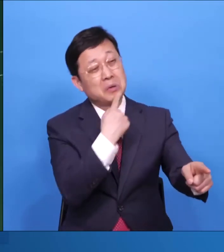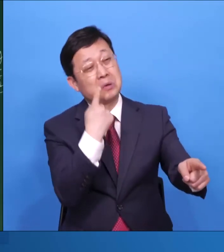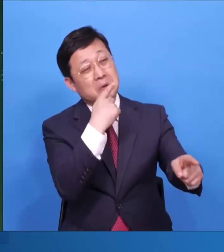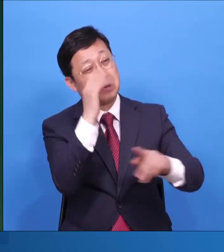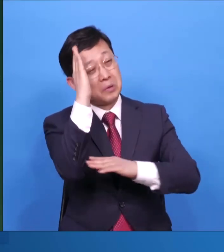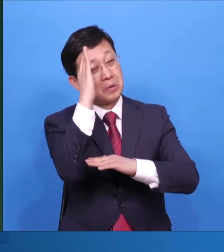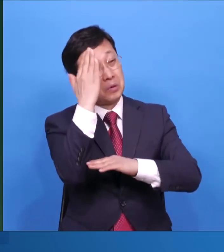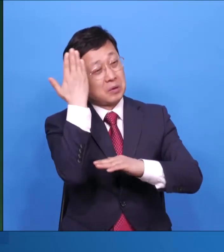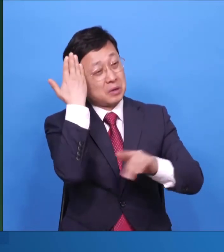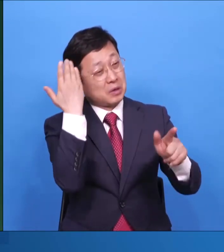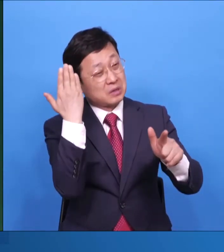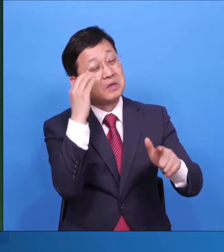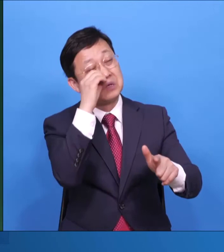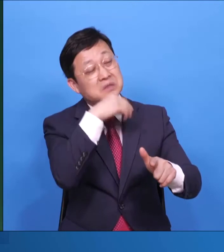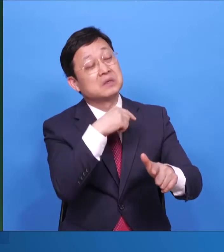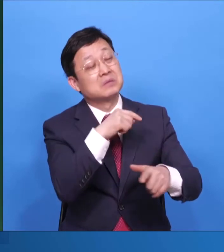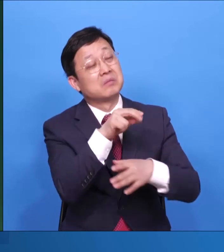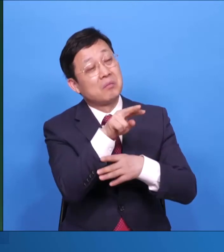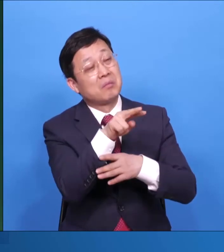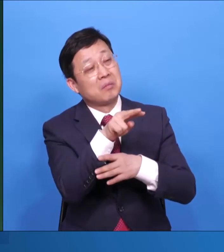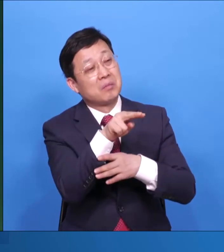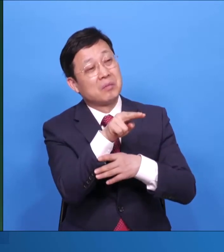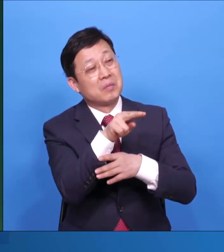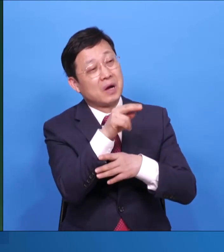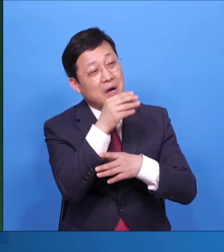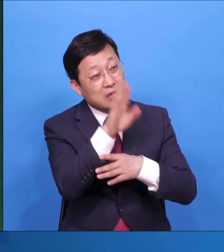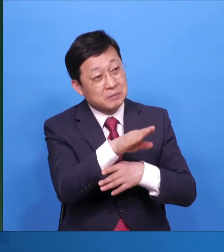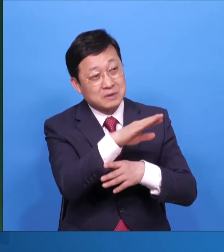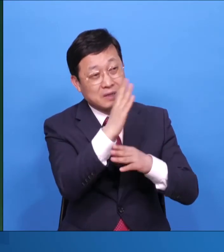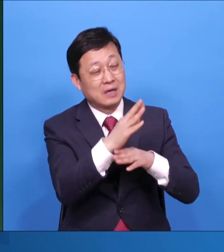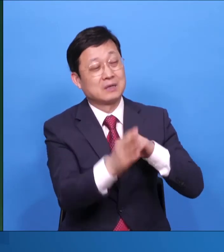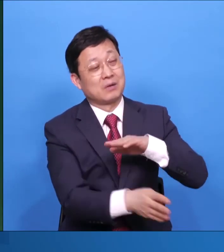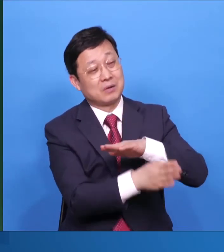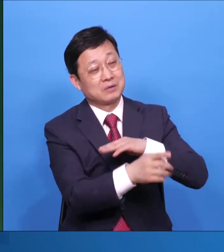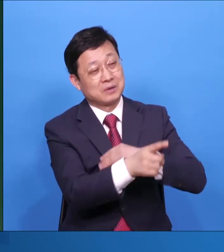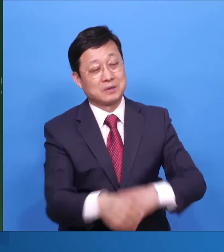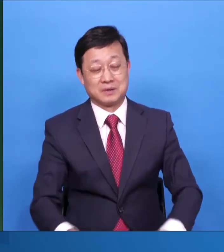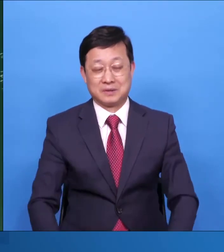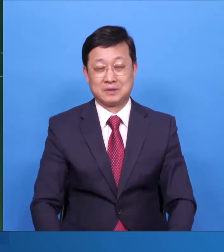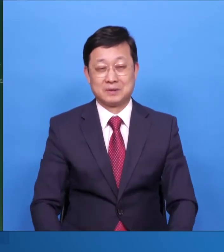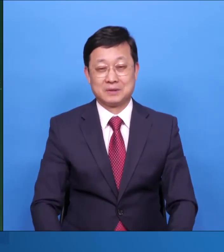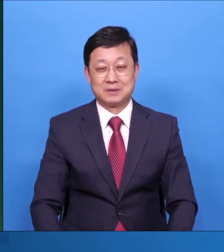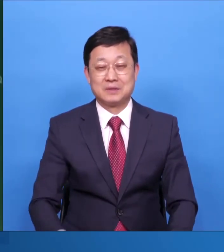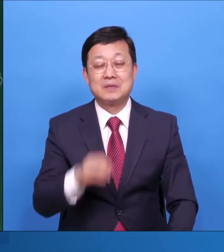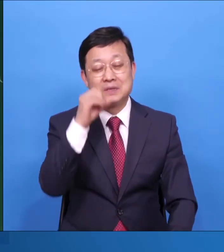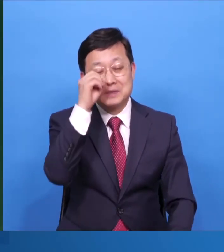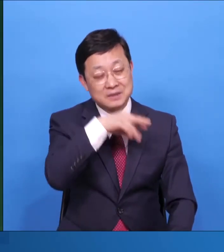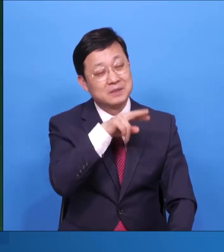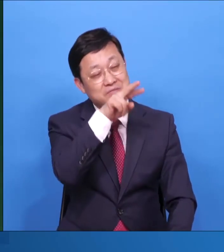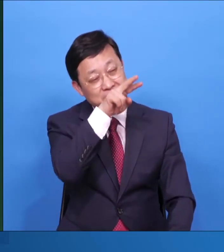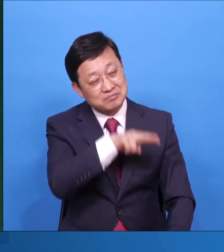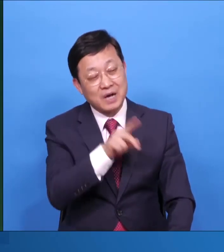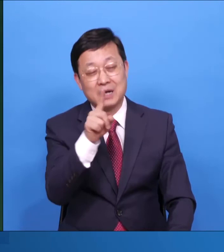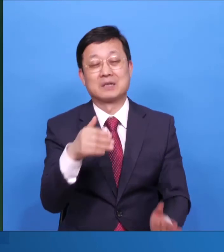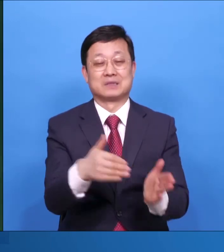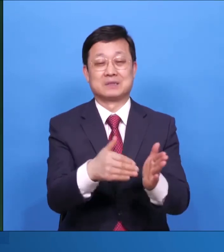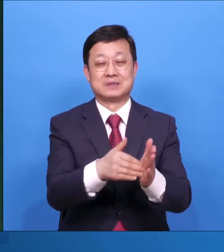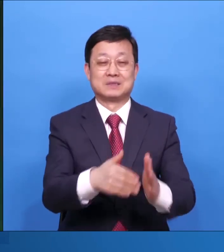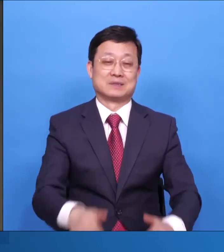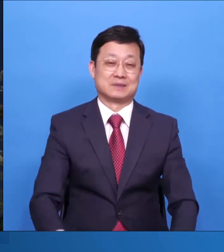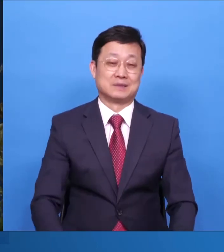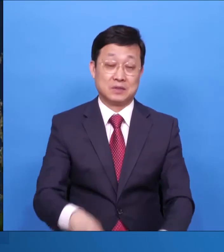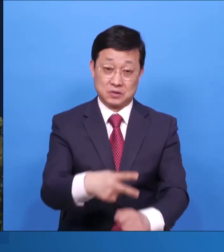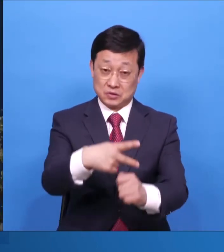incorrectas. 그러고 과학이 그래도 낫죠. Y por lo menos la ciencia es un poco mejor aún.